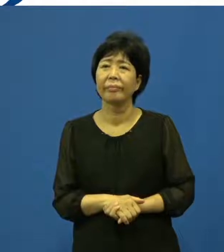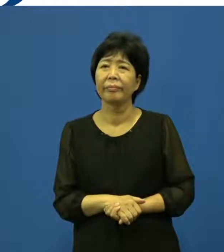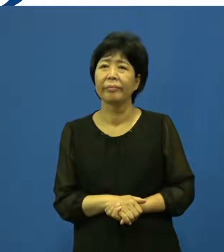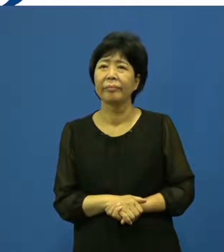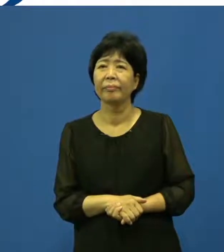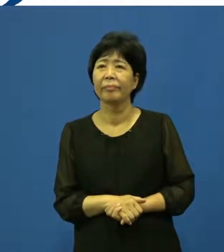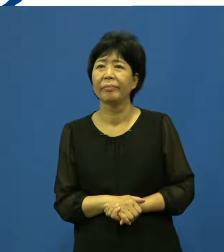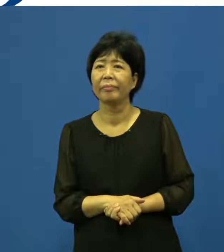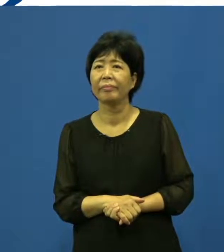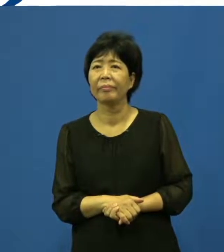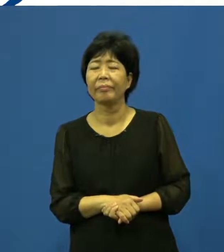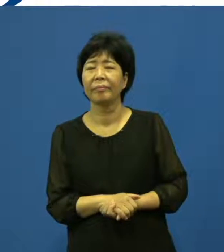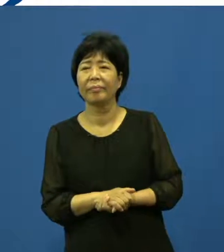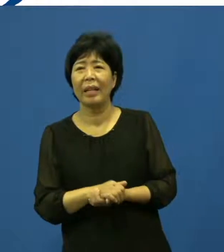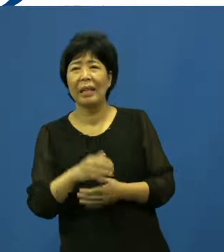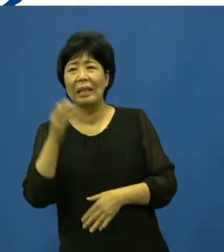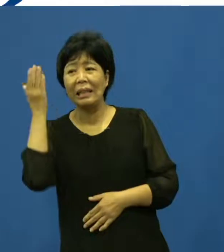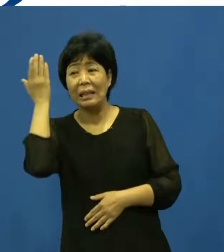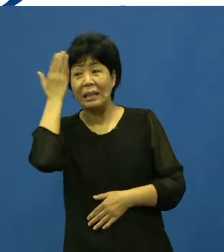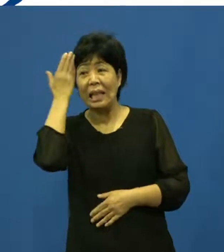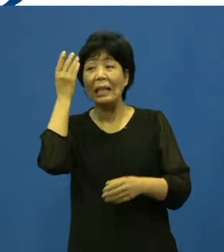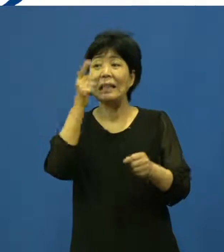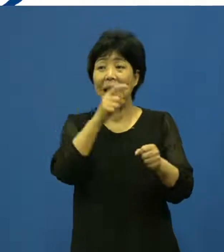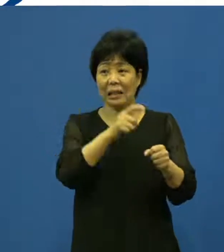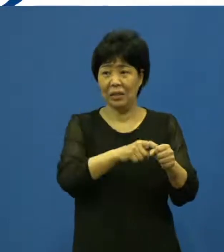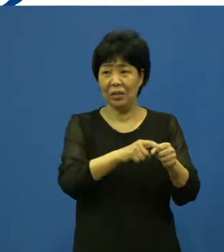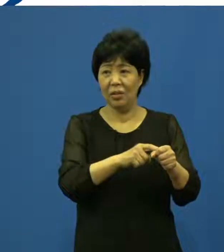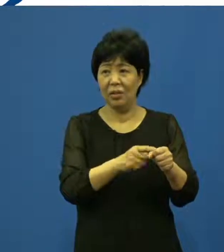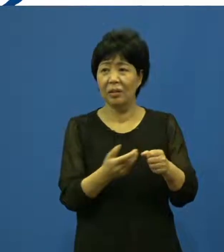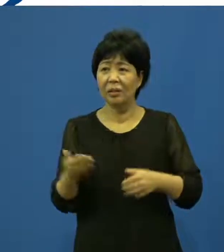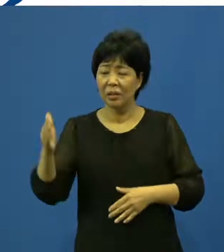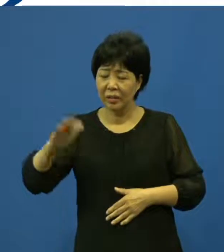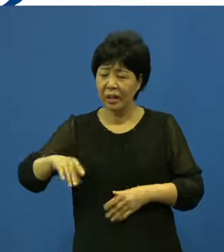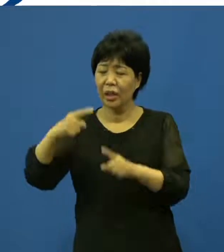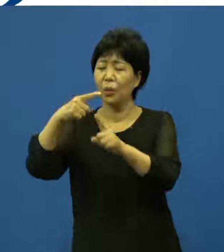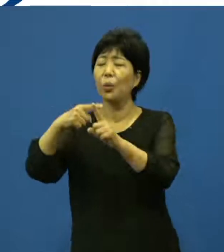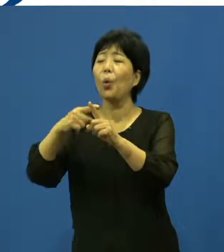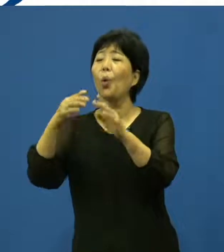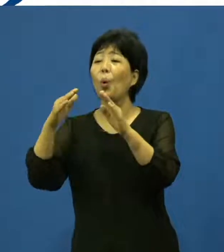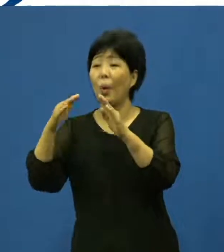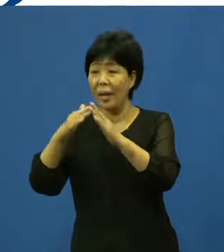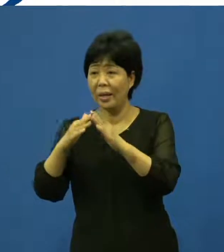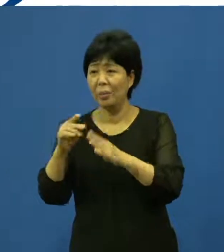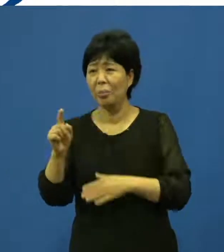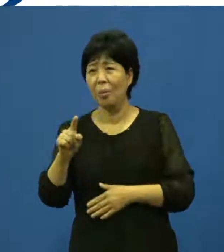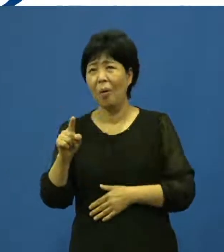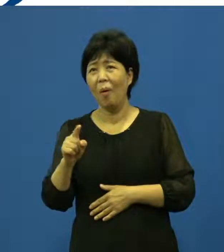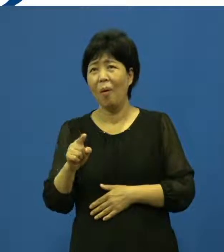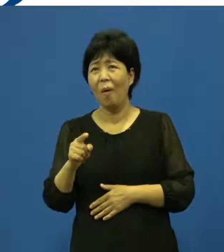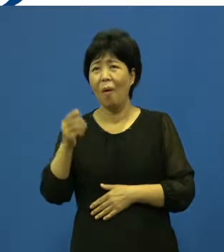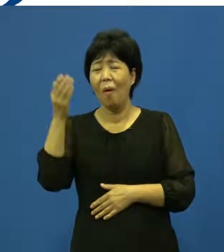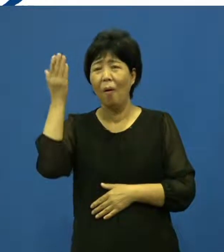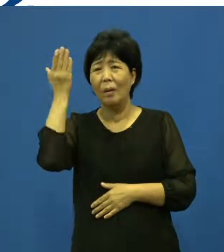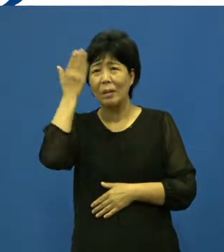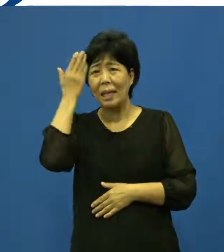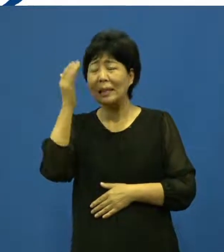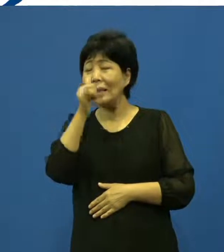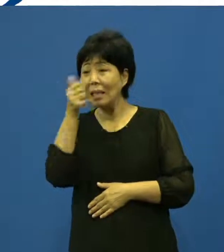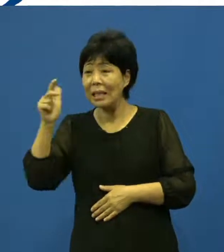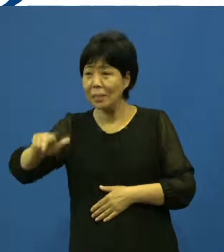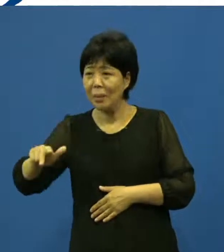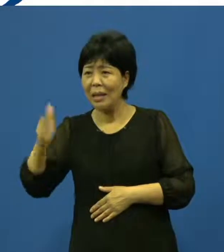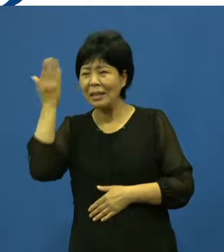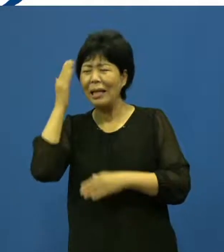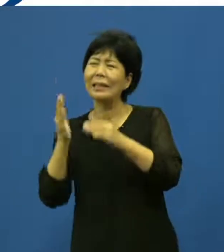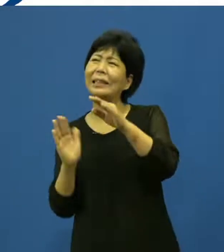여러분, 상식적이어야 합니다. 그러나 여러분, 상식을 넘어서야 돼요. 교회는 상식을 무시하잖아요. 뭘 상식하면 안 돼요. 그러나 상식을